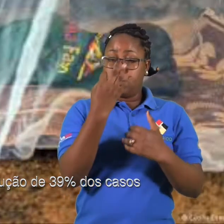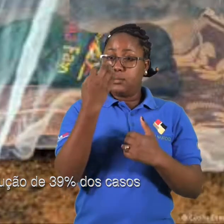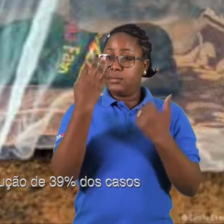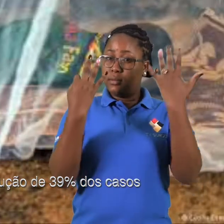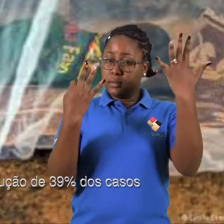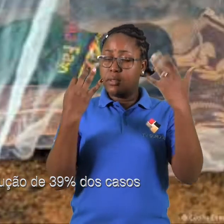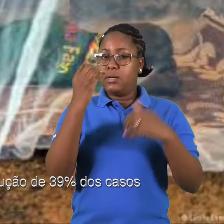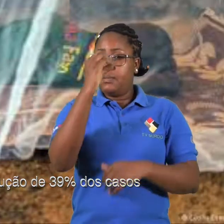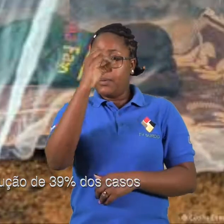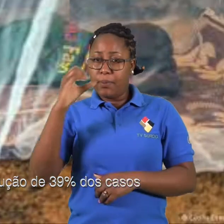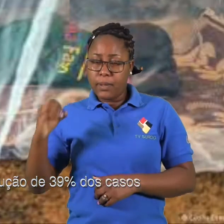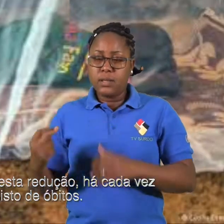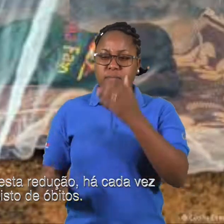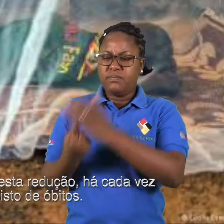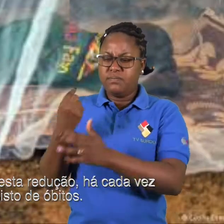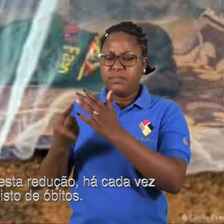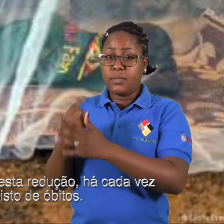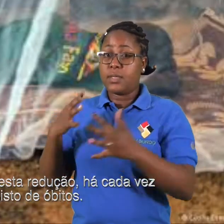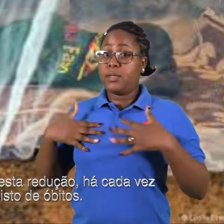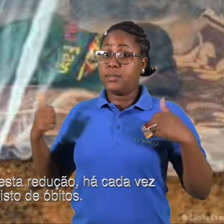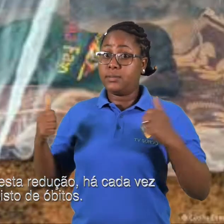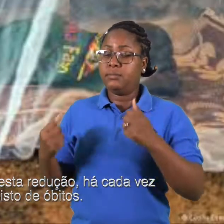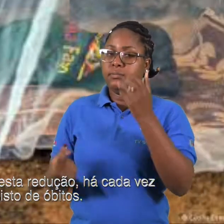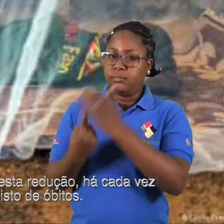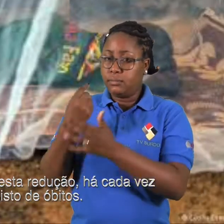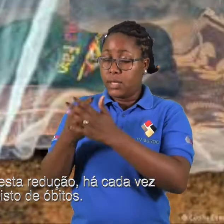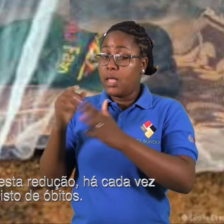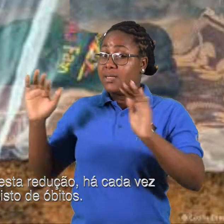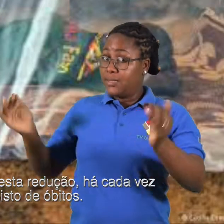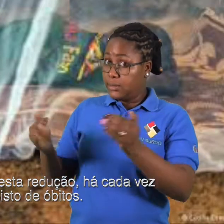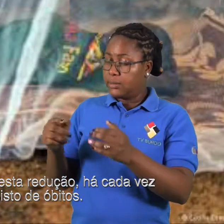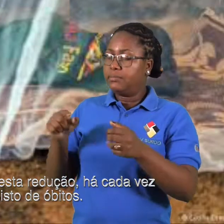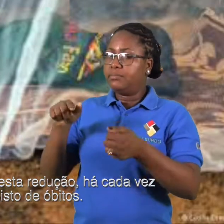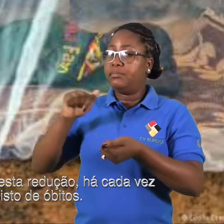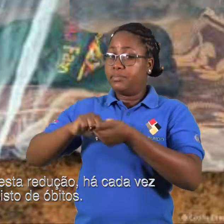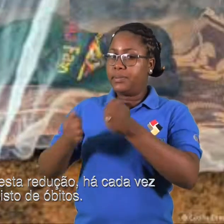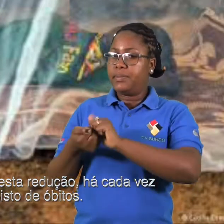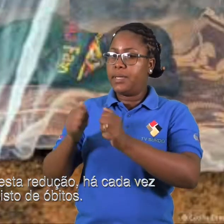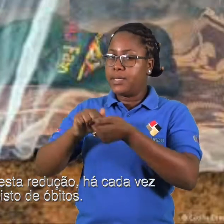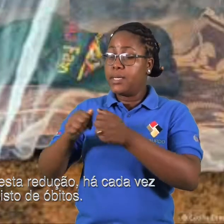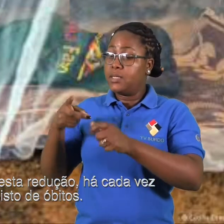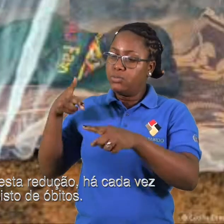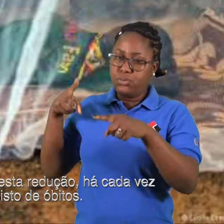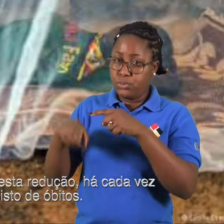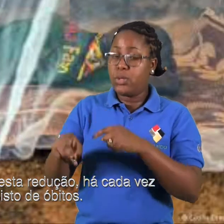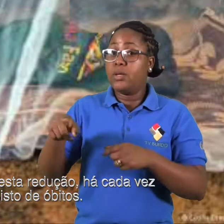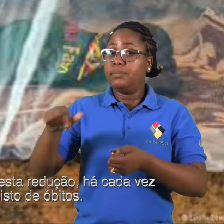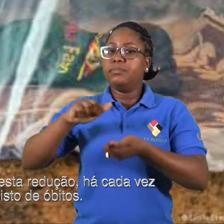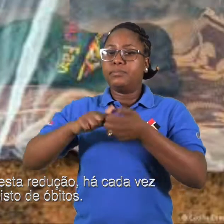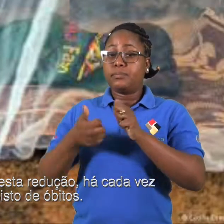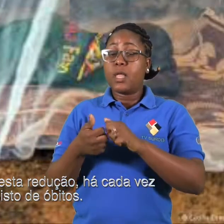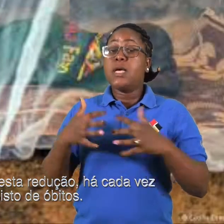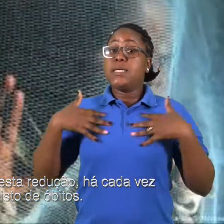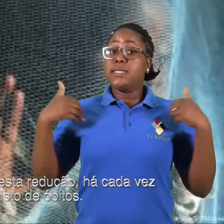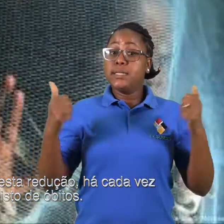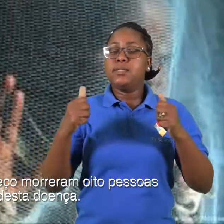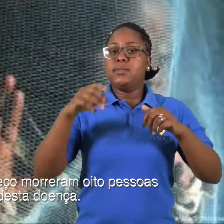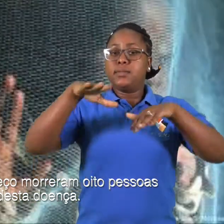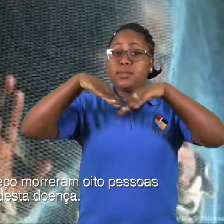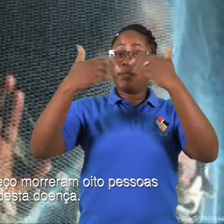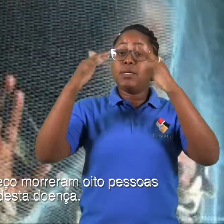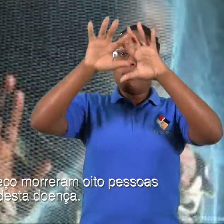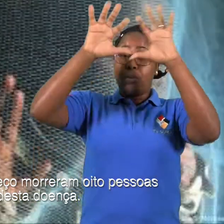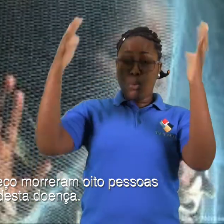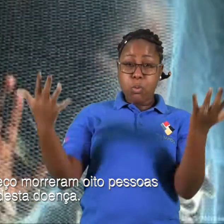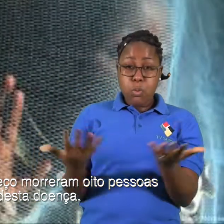39% dos casos. Entretanto, apesar desta redução, há cada vez mais registro de óbitos.